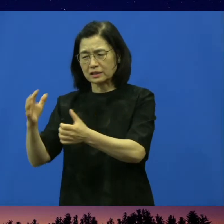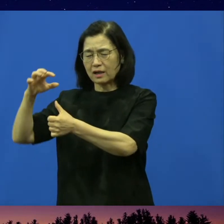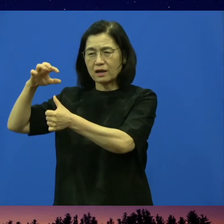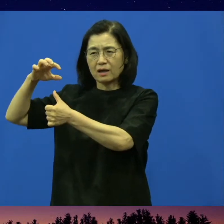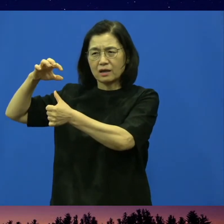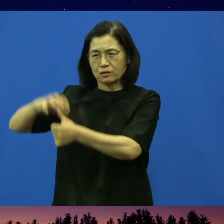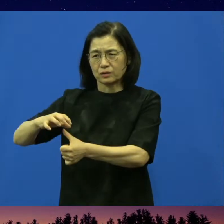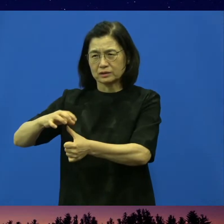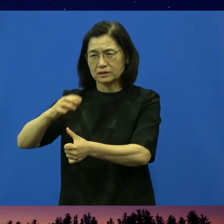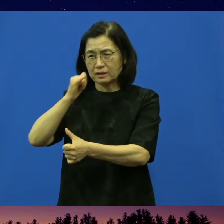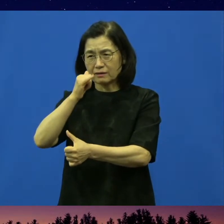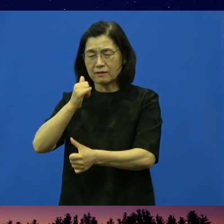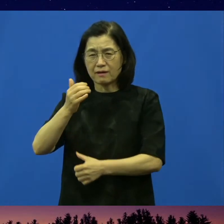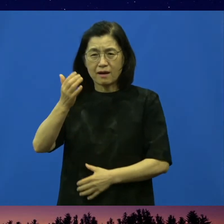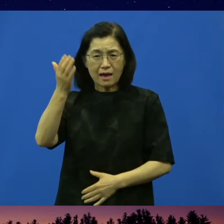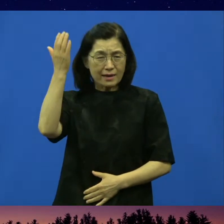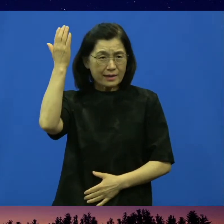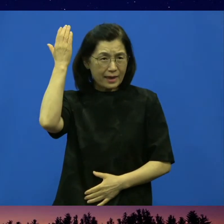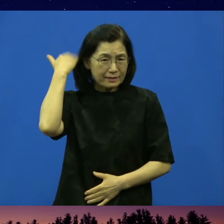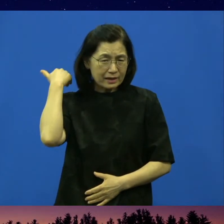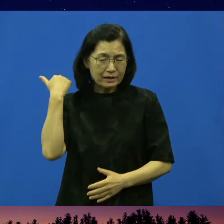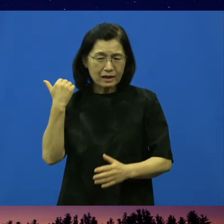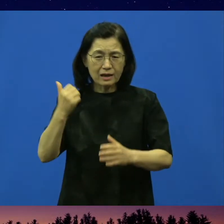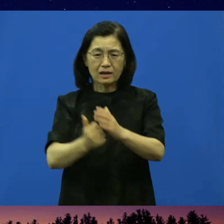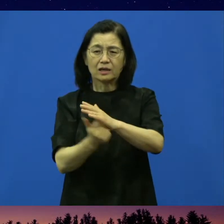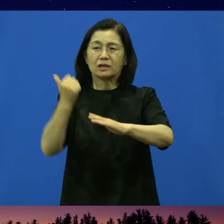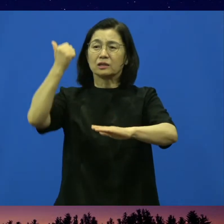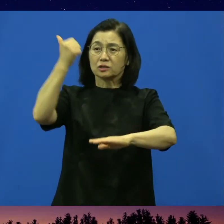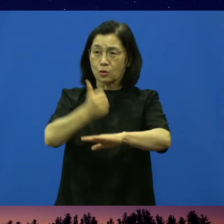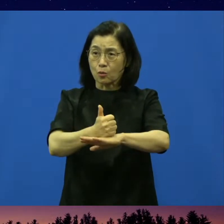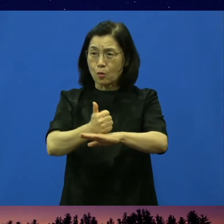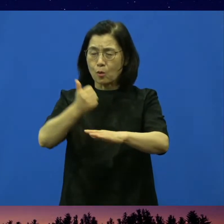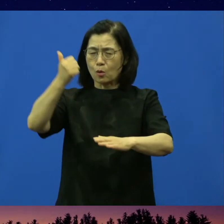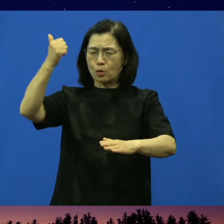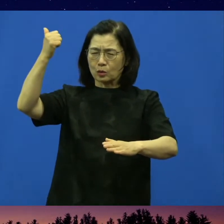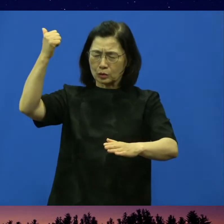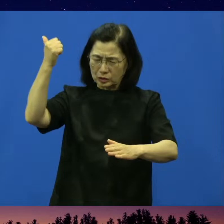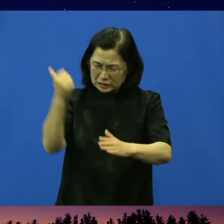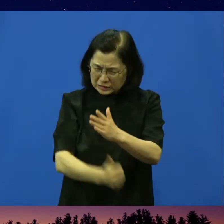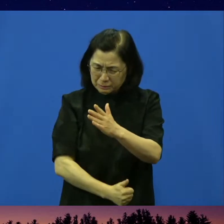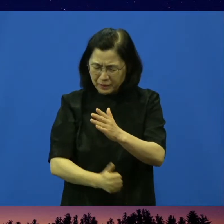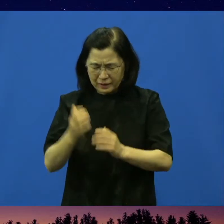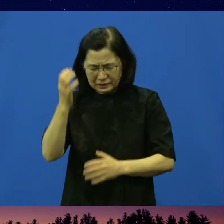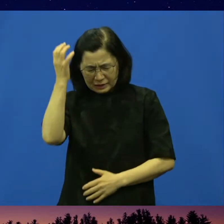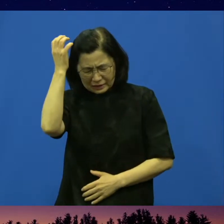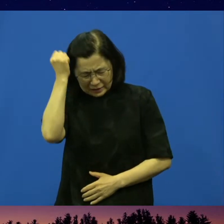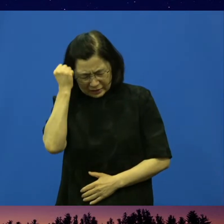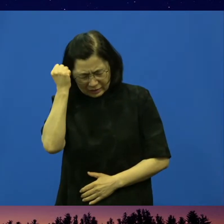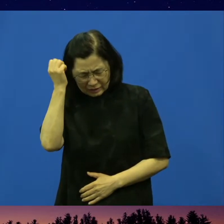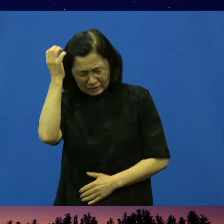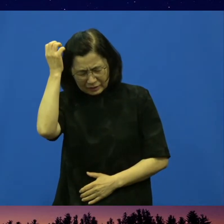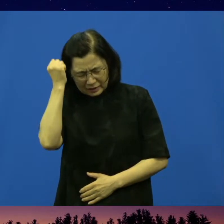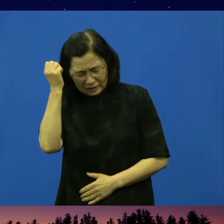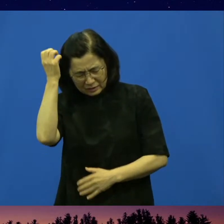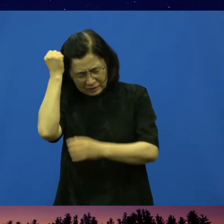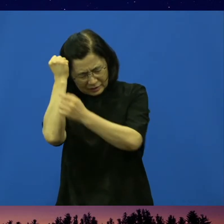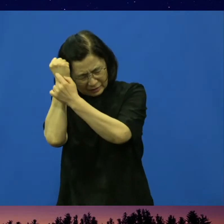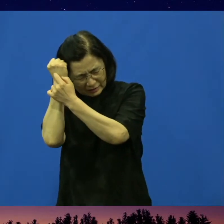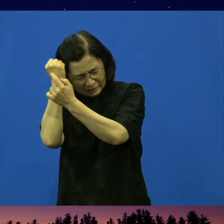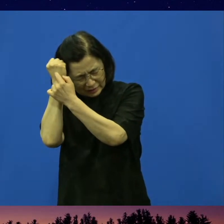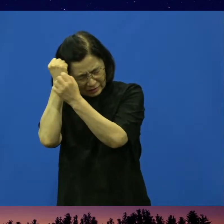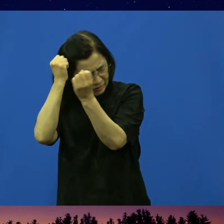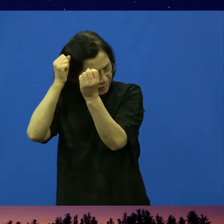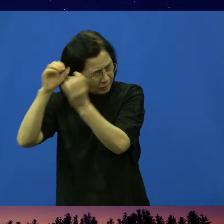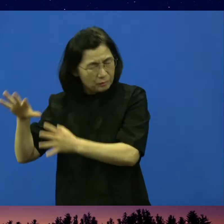과거의 성공, 과거의 실패, 그게 다 갇혀있는 분들이 계세요. 더 이상 가지를 않는 거예요. 늘 과거의 성공의 얘기만 하는